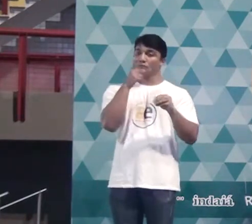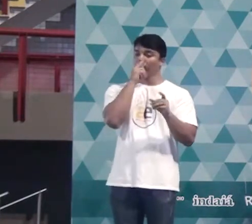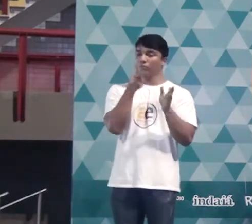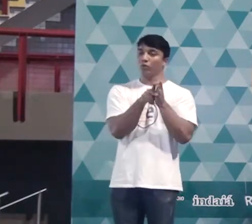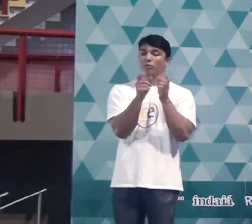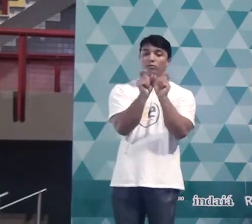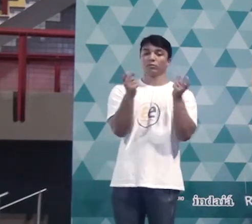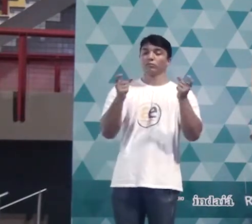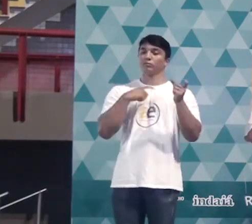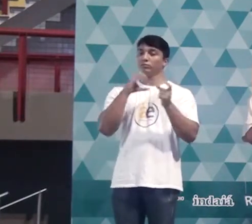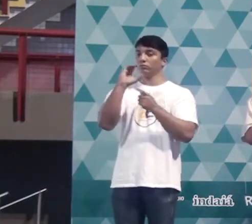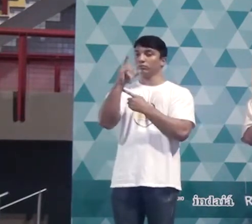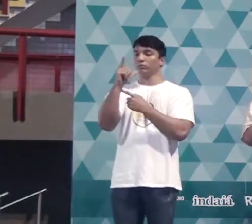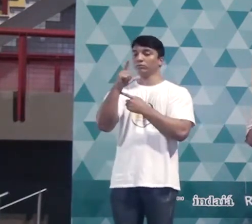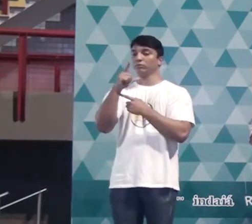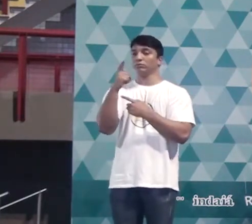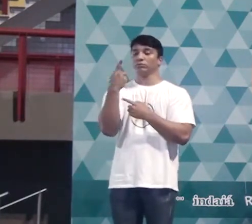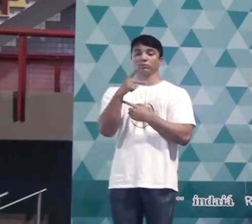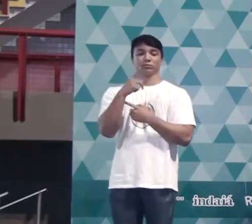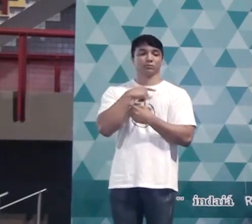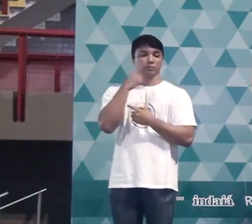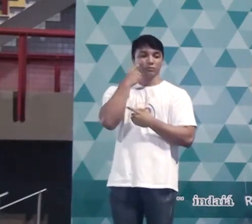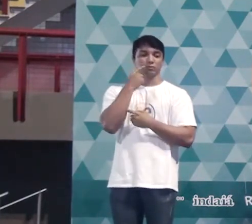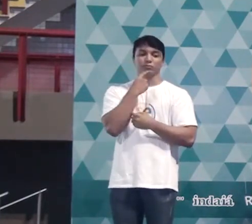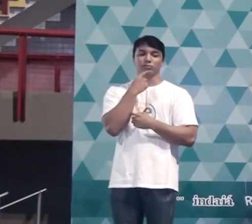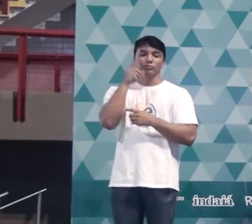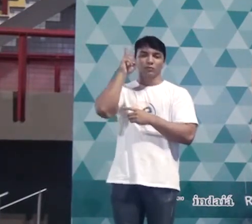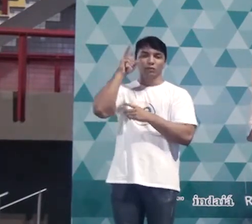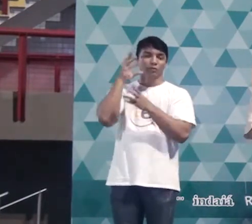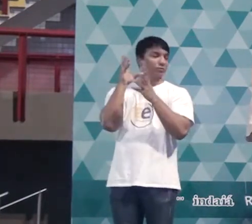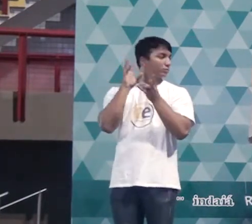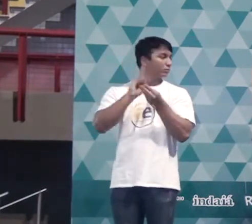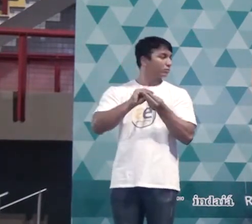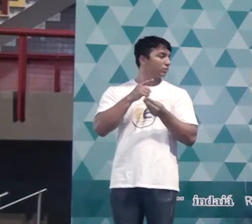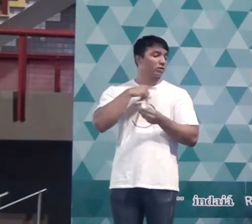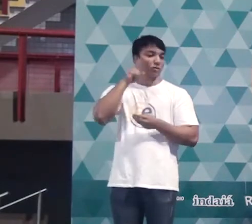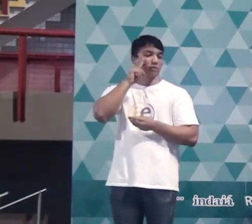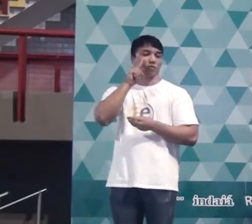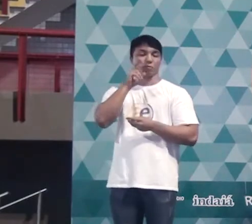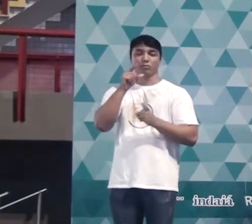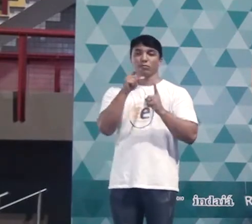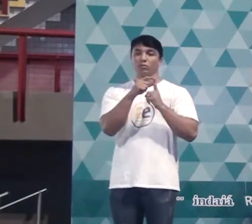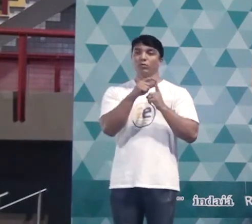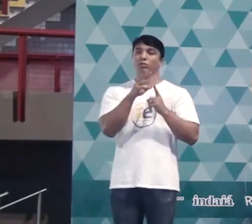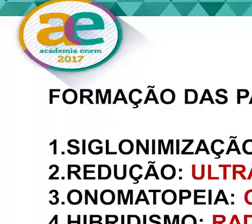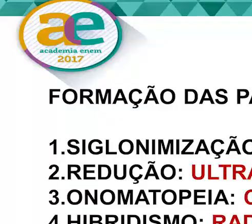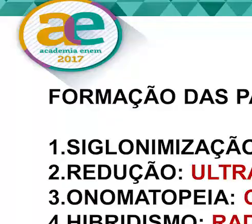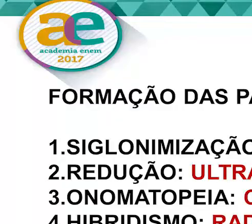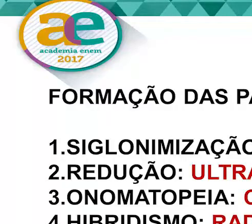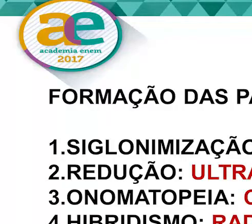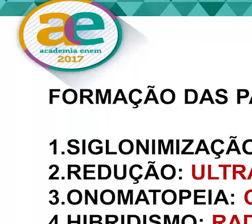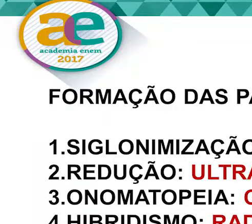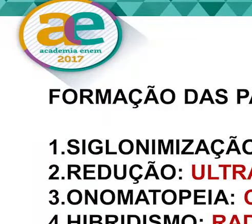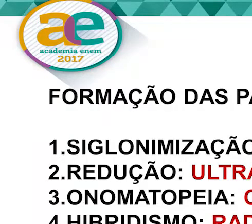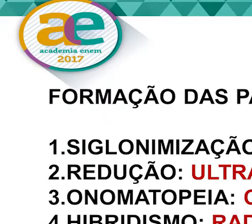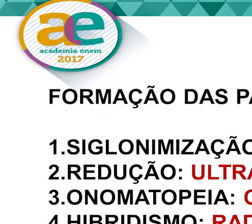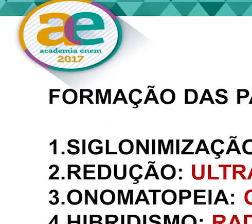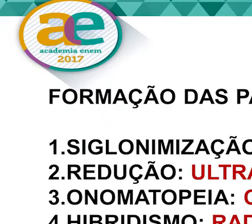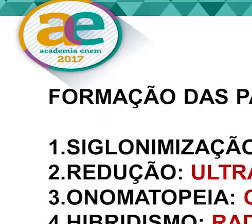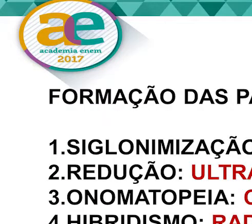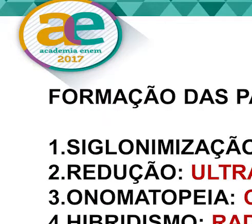gramaticais, classes gramaticais. Vamos ver aqui um pouquinho, lembrar um pouquinho de formação de palavra. Você sabe o que é